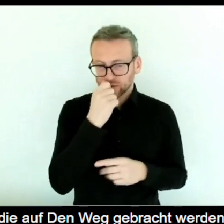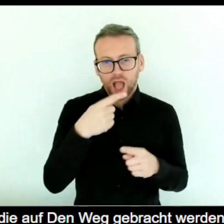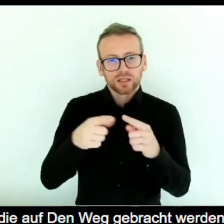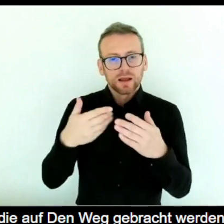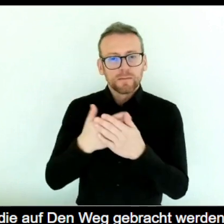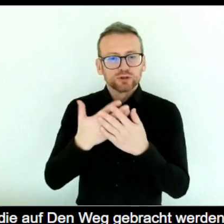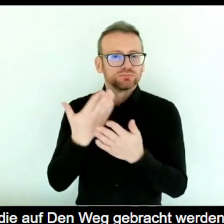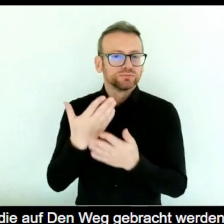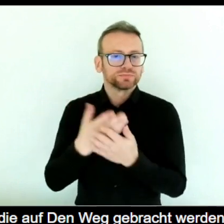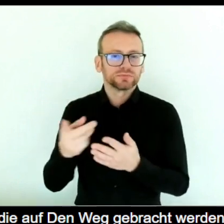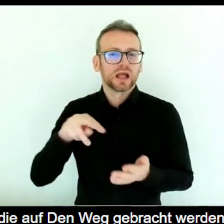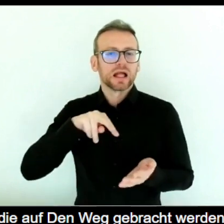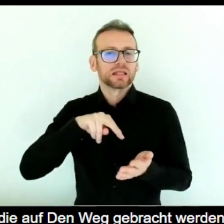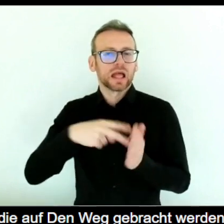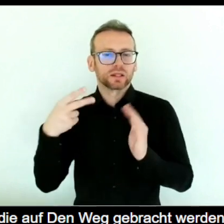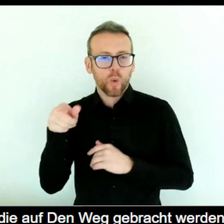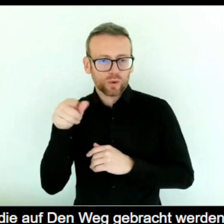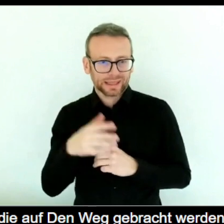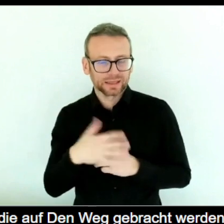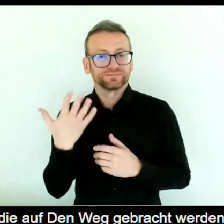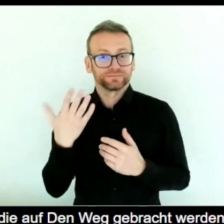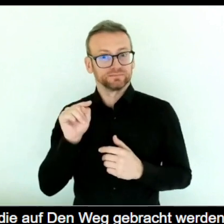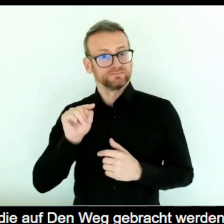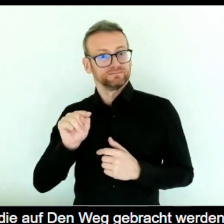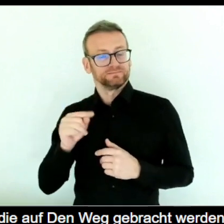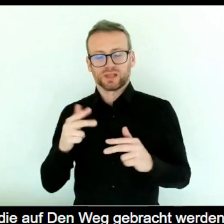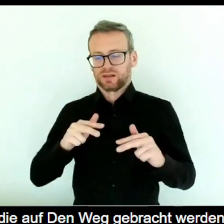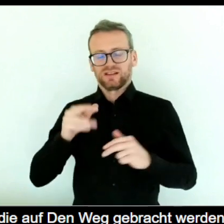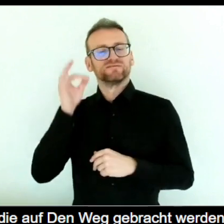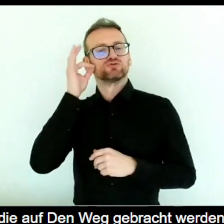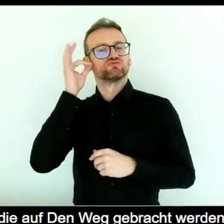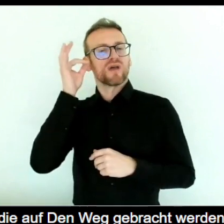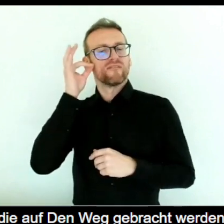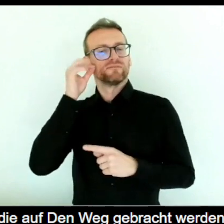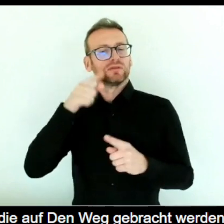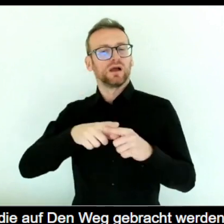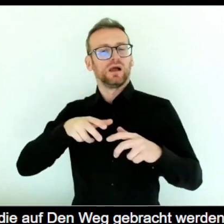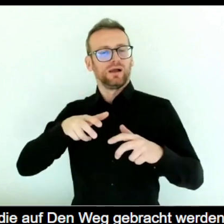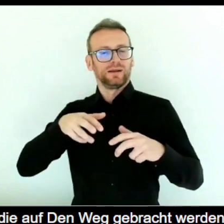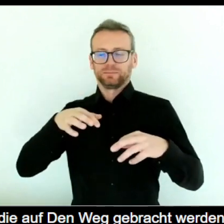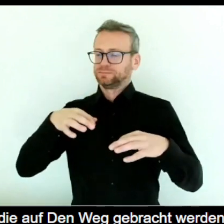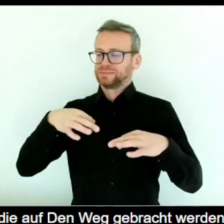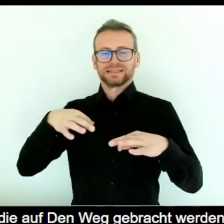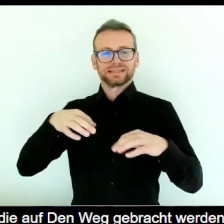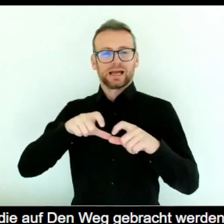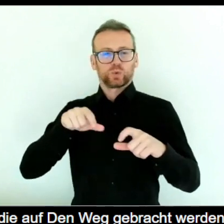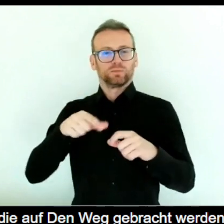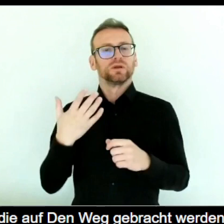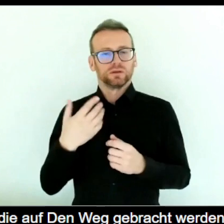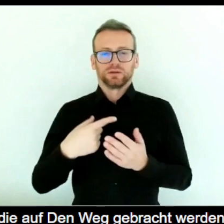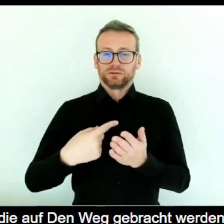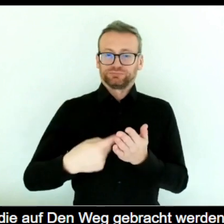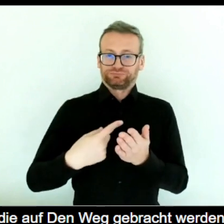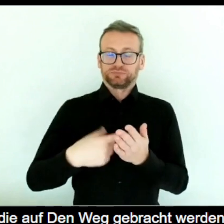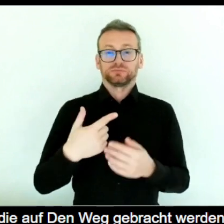wurde ja jetzt beschlossen, dass wir die 15 weitere, 15 zusätzliche Technologietransferzentren in ganz